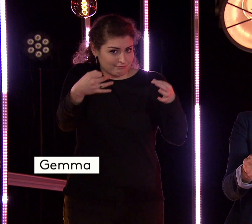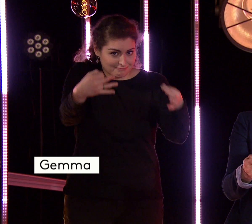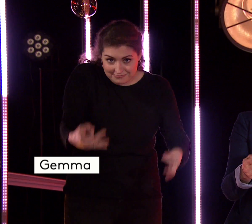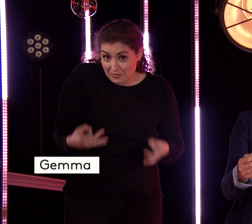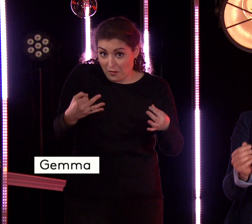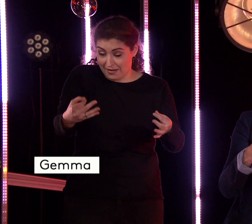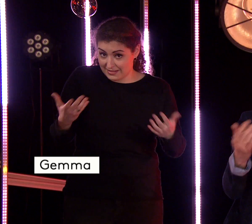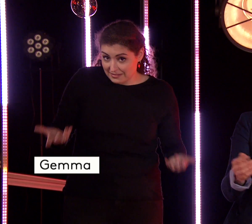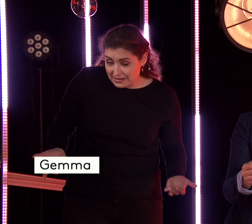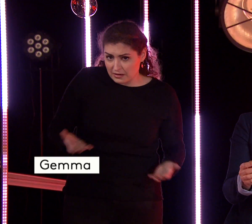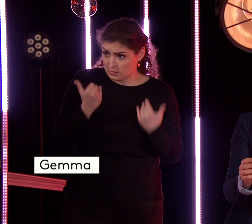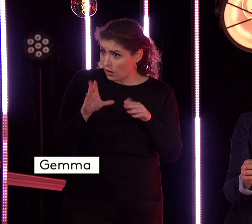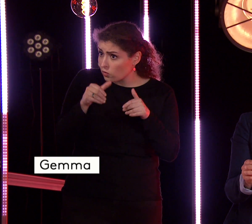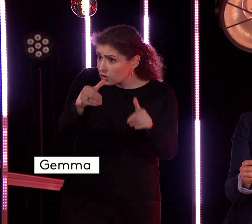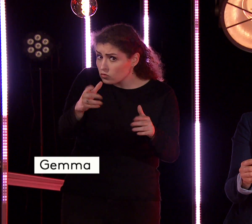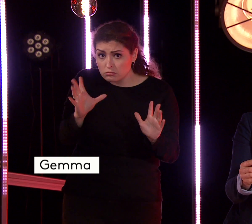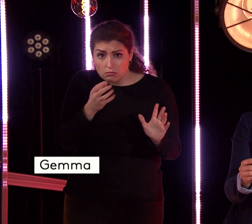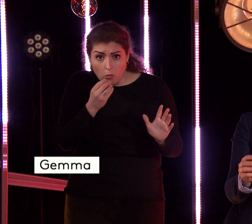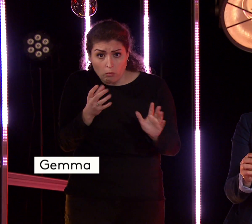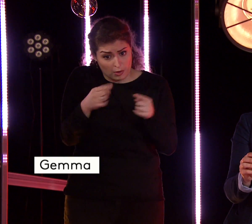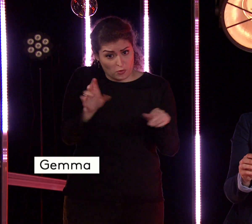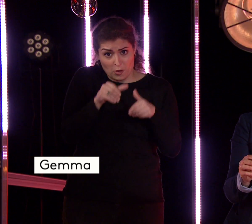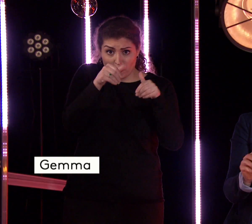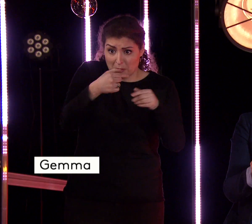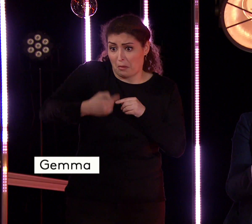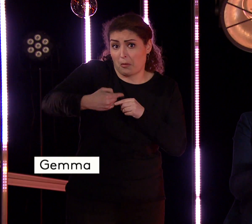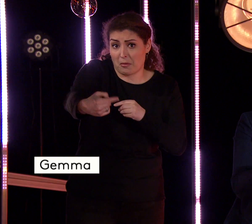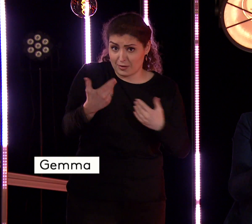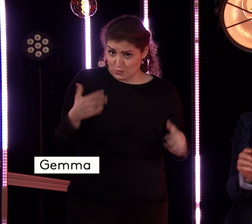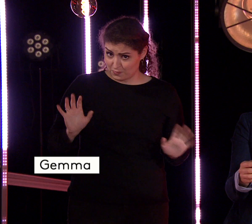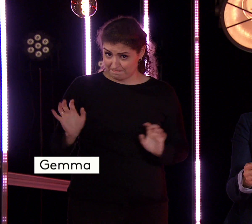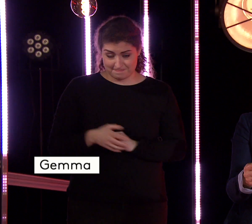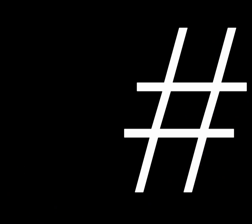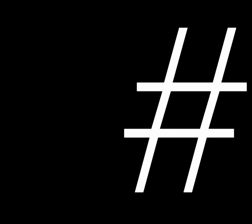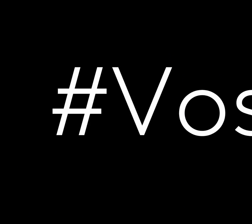je sais pas que je continue simplement à faire des concerts ça serait chouette